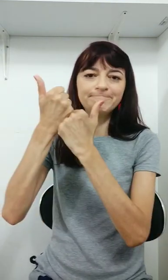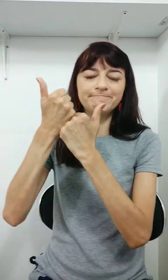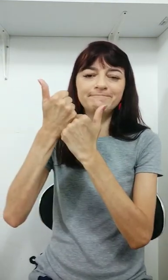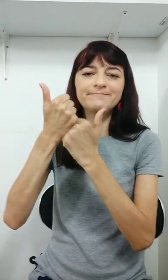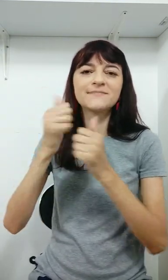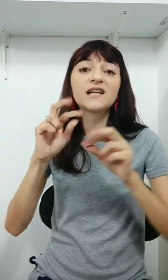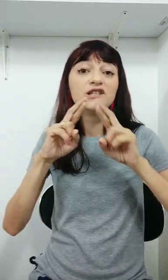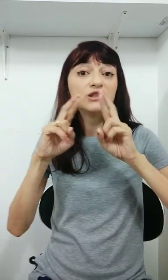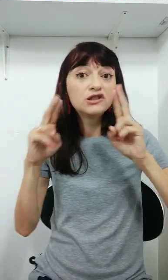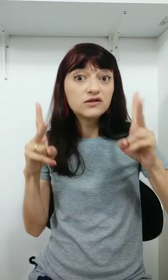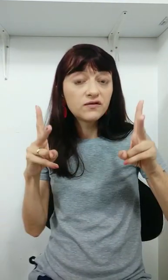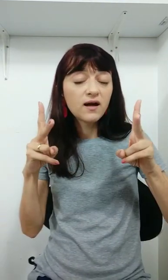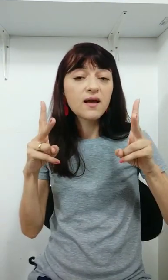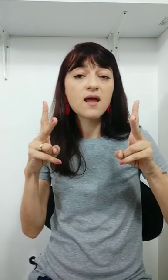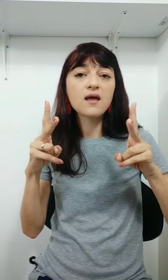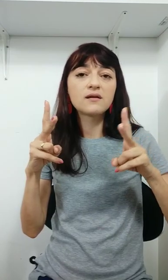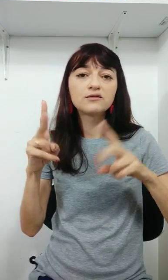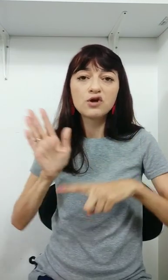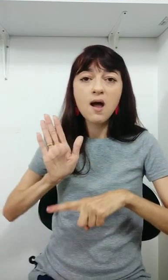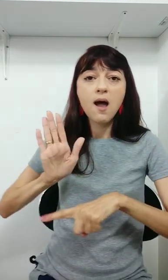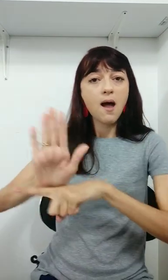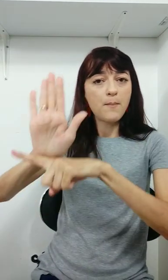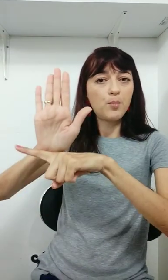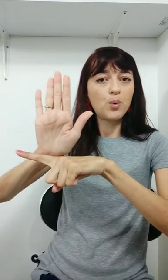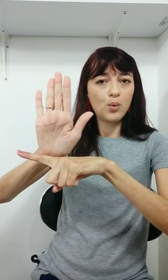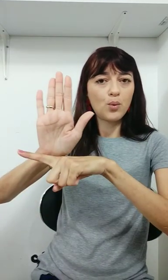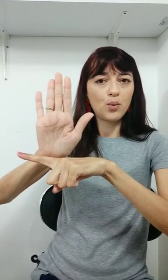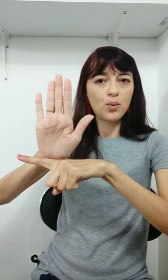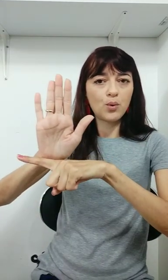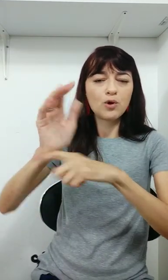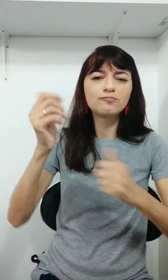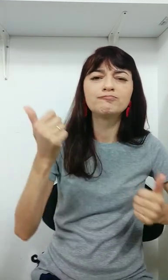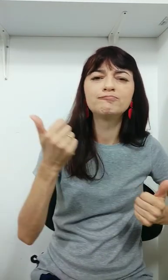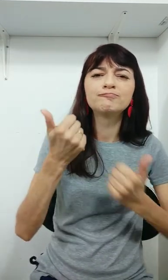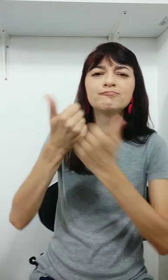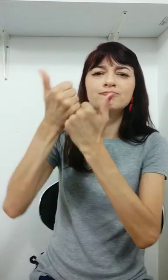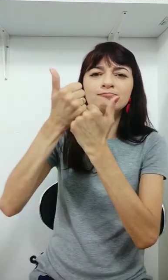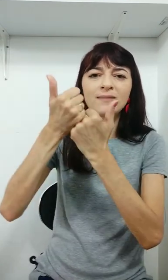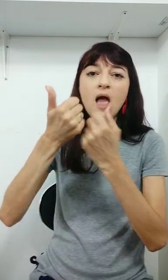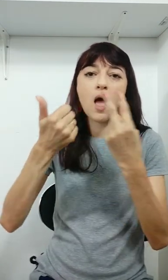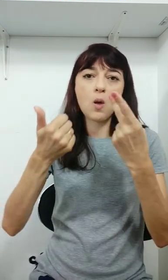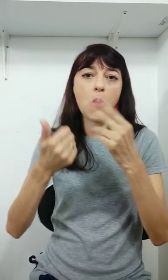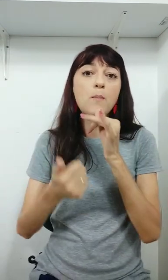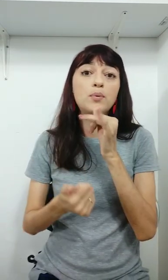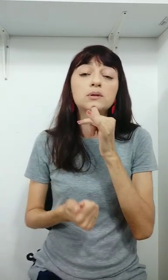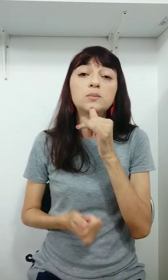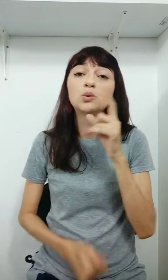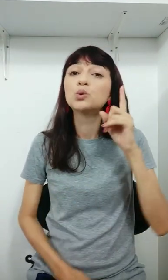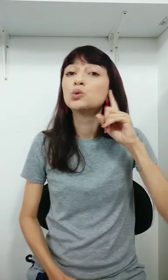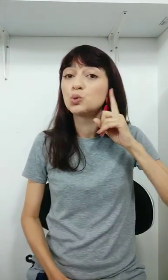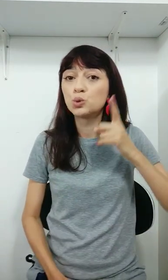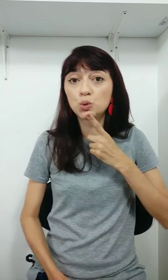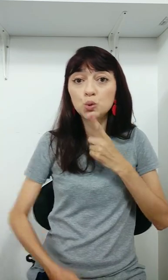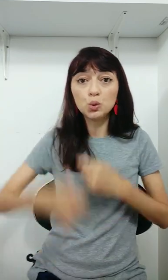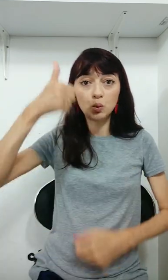Ok? Esse sinal é diferente, tá bom? Desse sinal de ajuda e apoio, tá? São sinais diferentes, tá